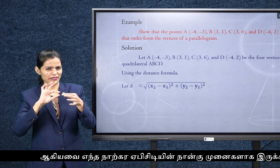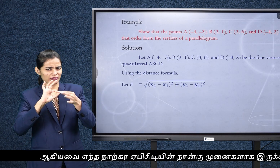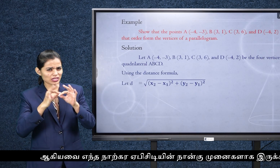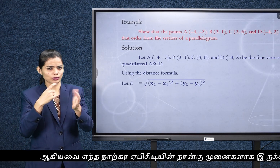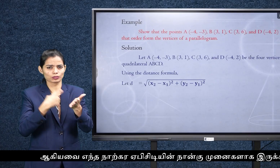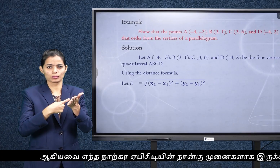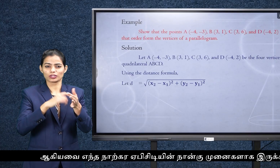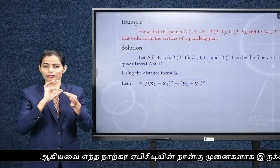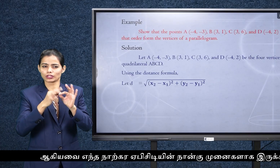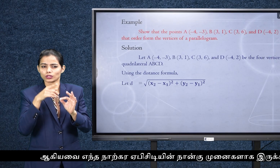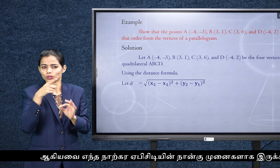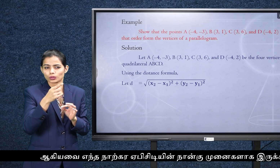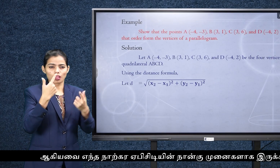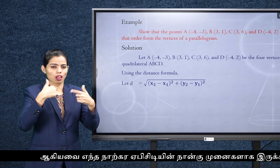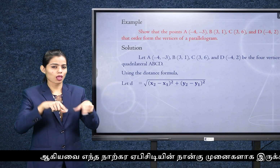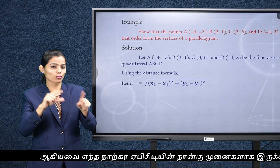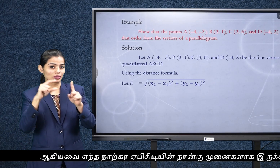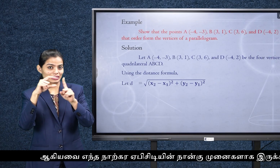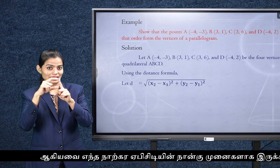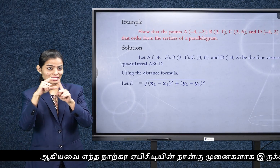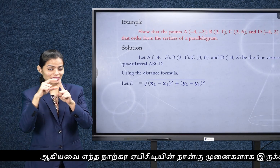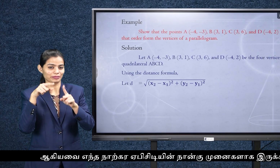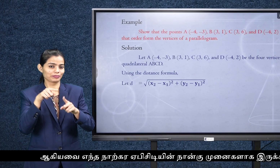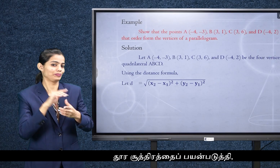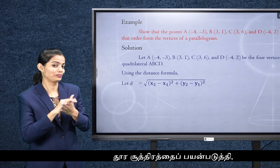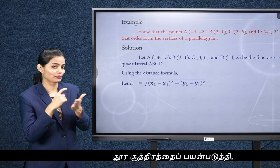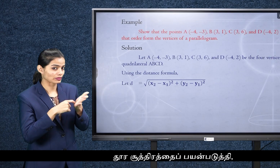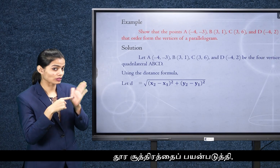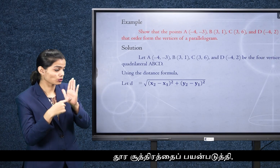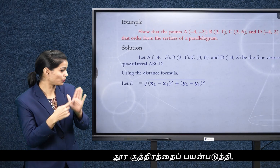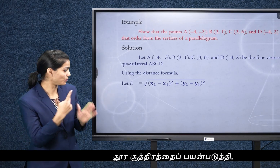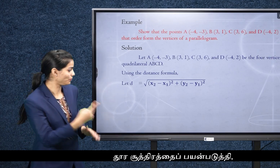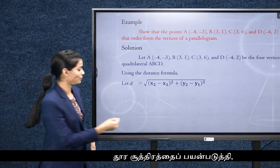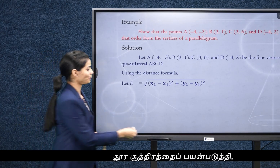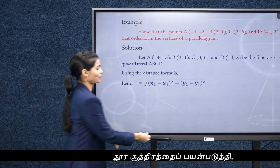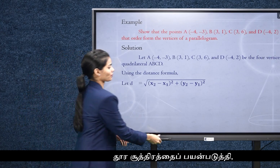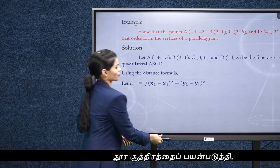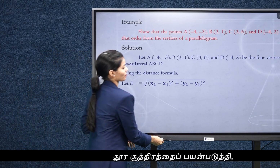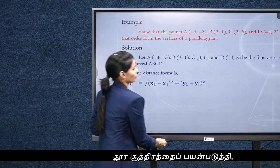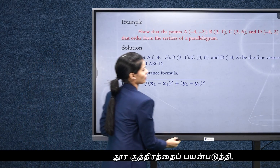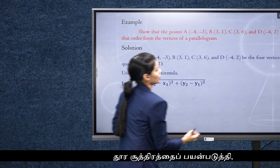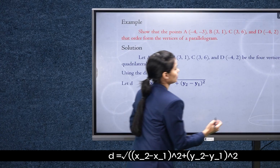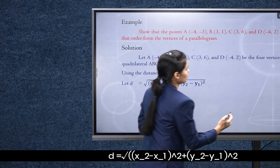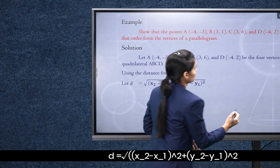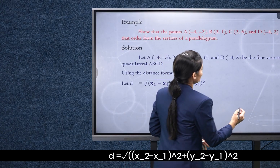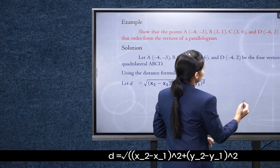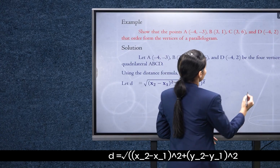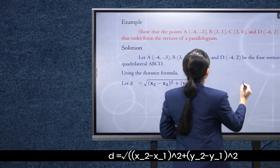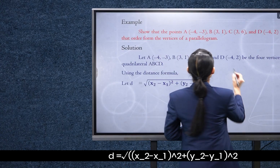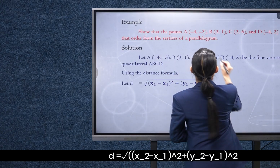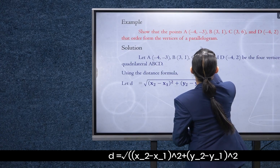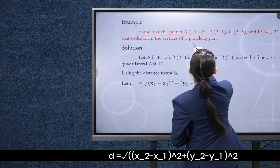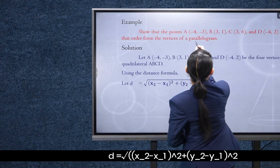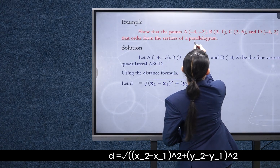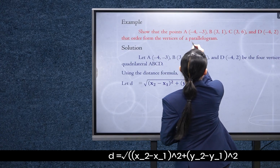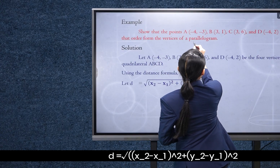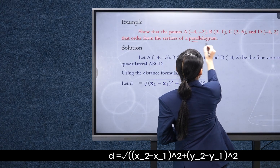ஏபிசிடியின் 4 முனைகளாக இருக்கட்டும். தூர சூத்திரத்தை பயன்படுத்தி டி ஈடு